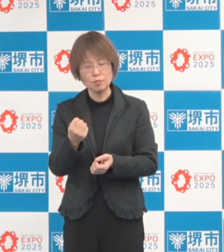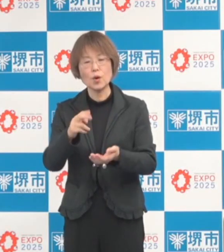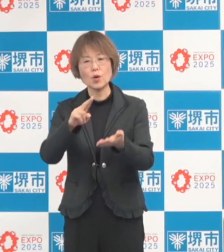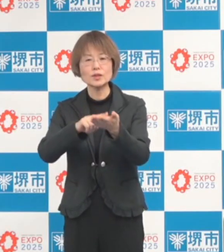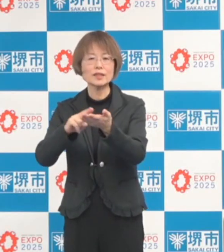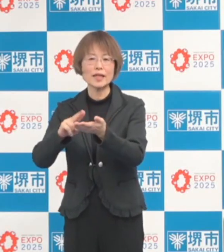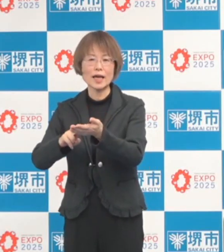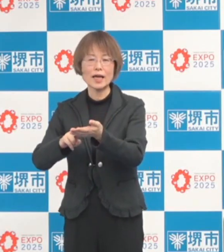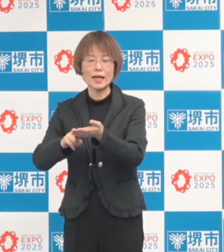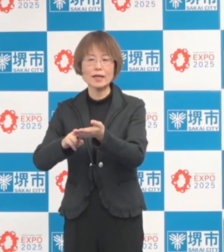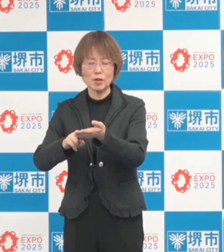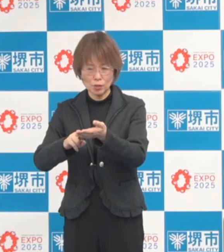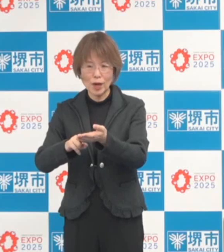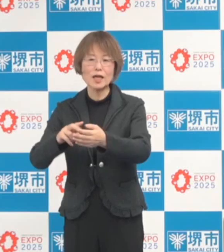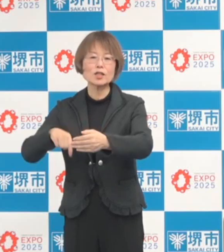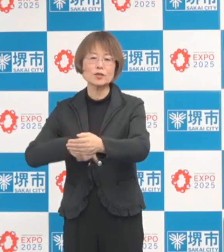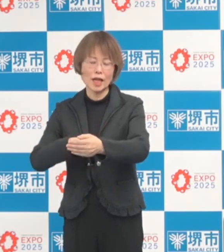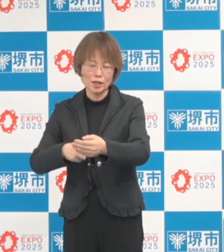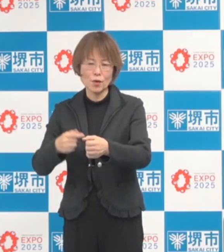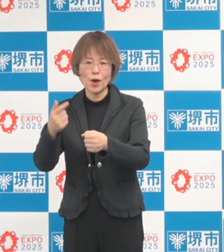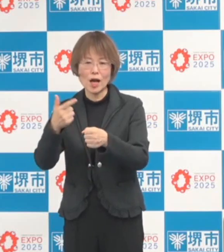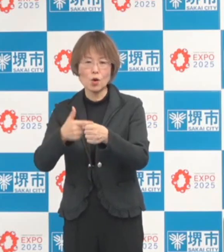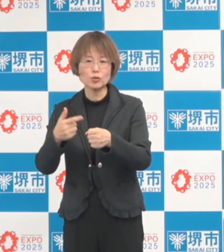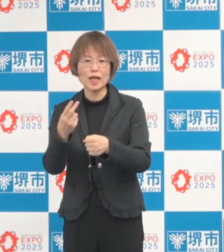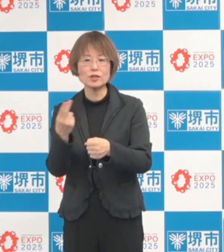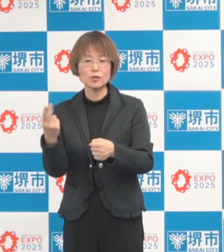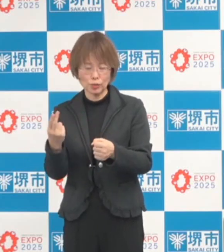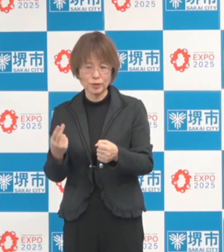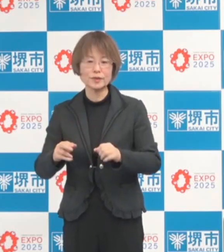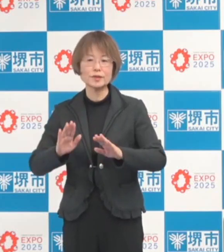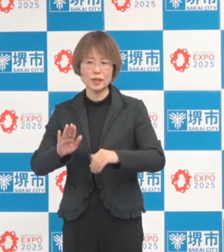ということも令和6年度の重要なポイントかと思っております。